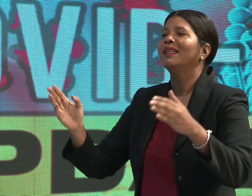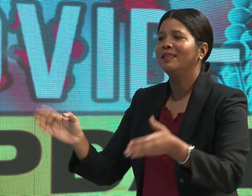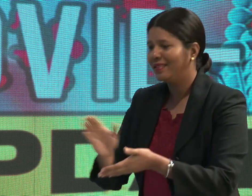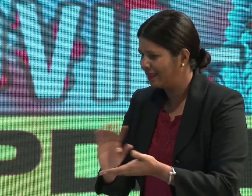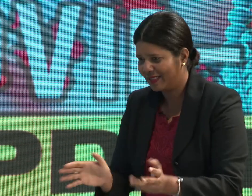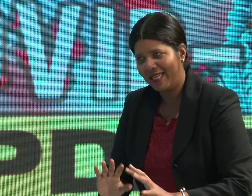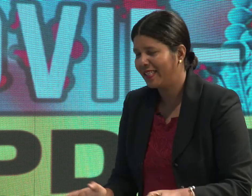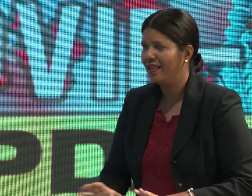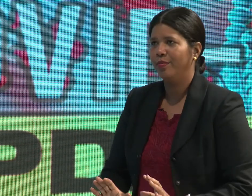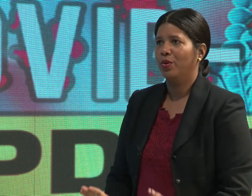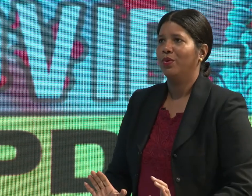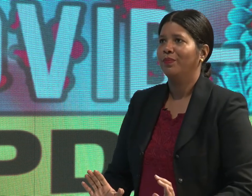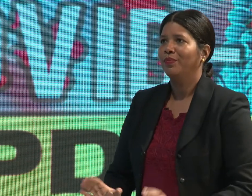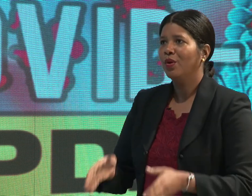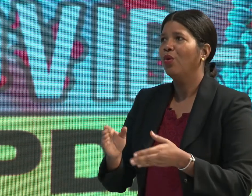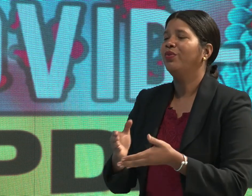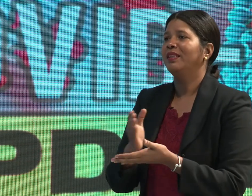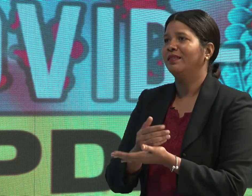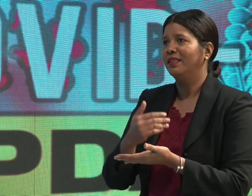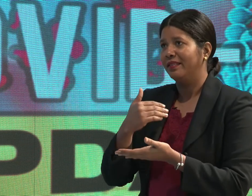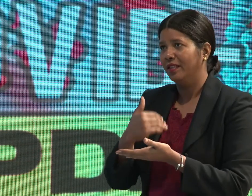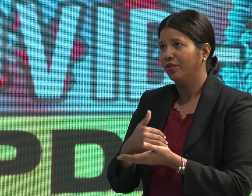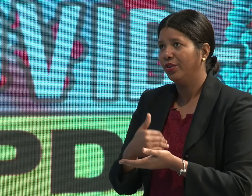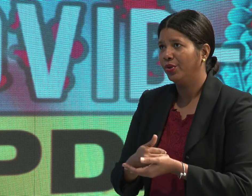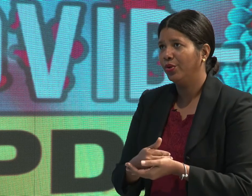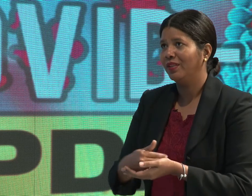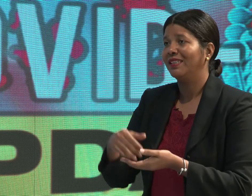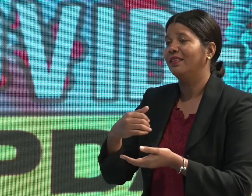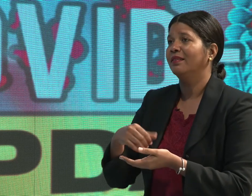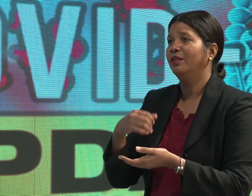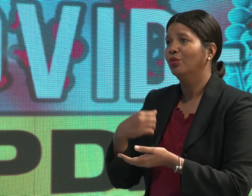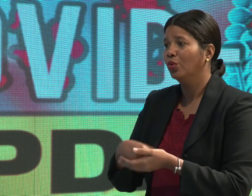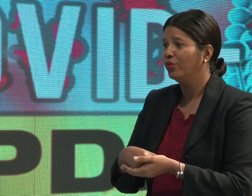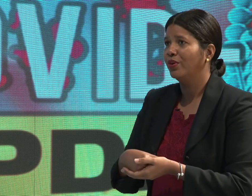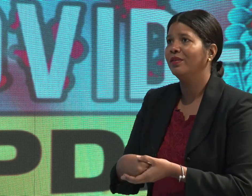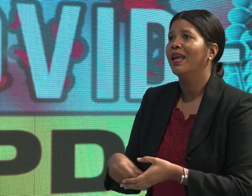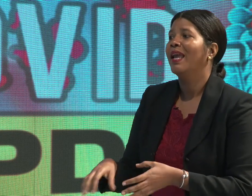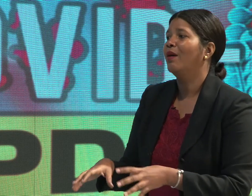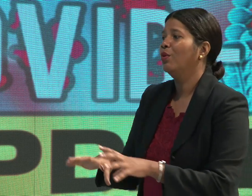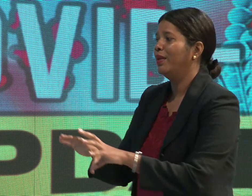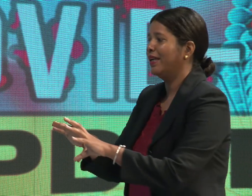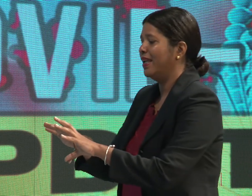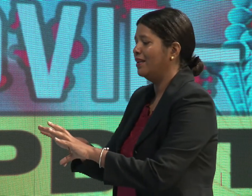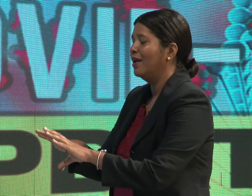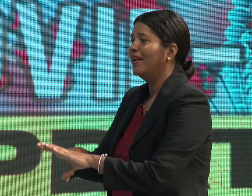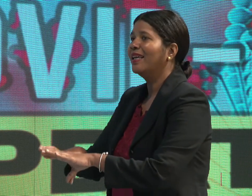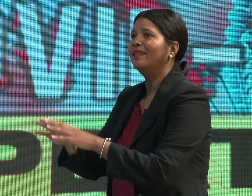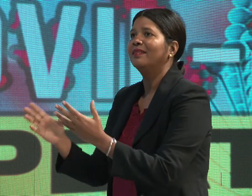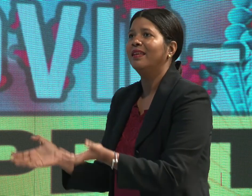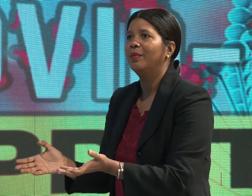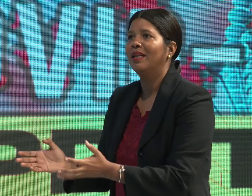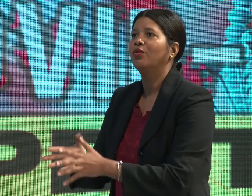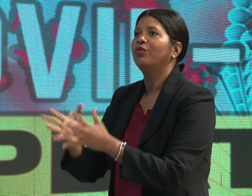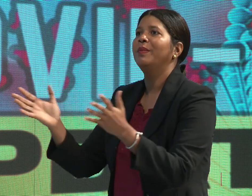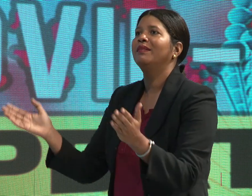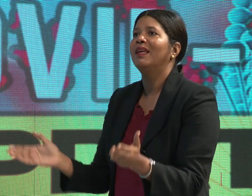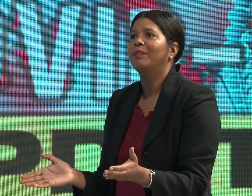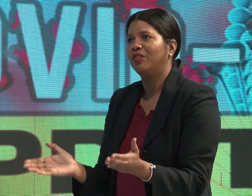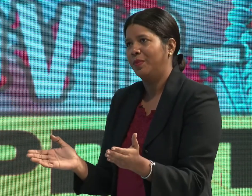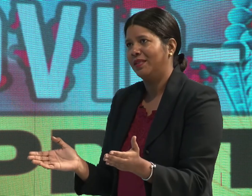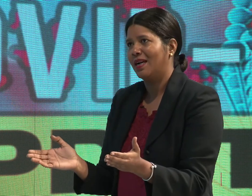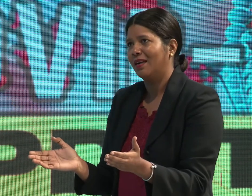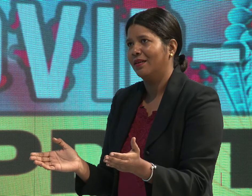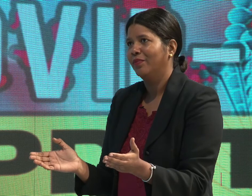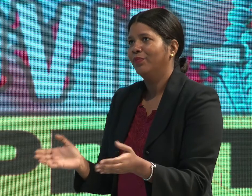is. Dit kent geen boren. COVID is iets heel serieus, het is een noodfonds en we willen geen crisis hebben dat zoveel mensen